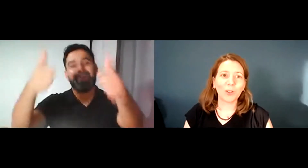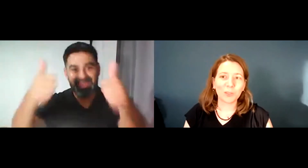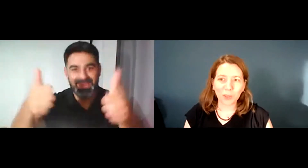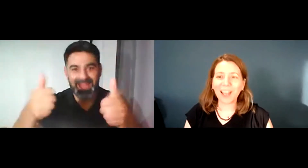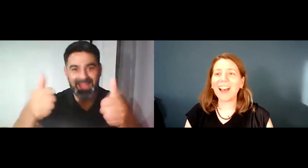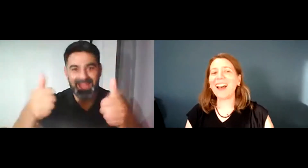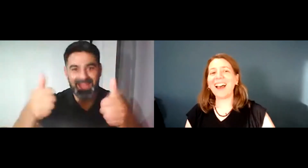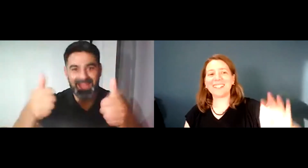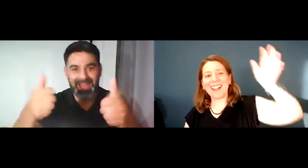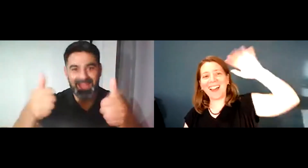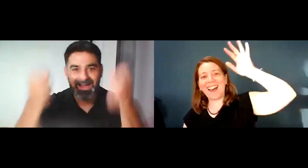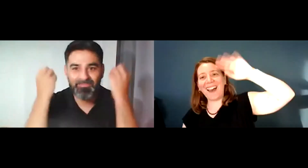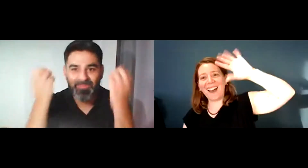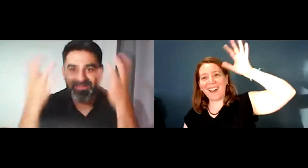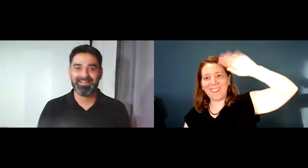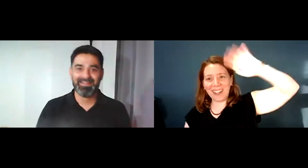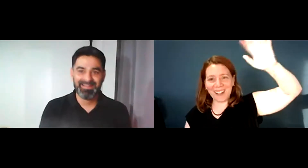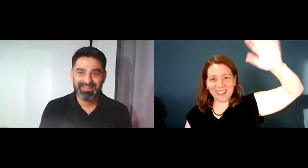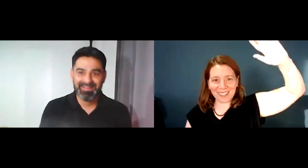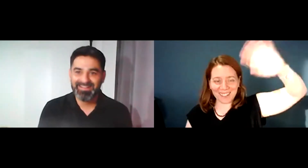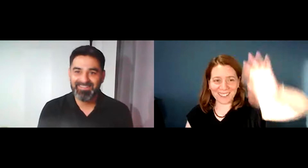Sartue. ¡Ahí está! ¡Hola, Ali!